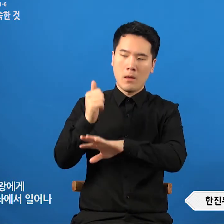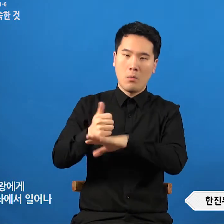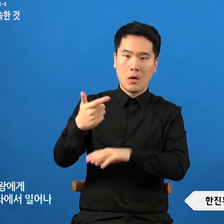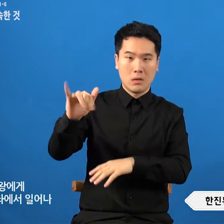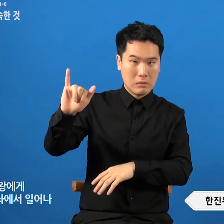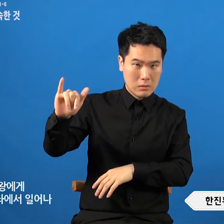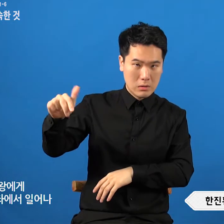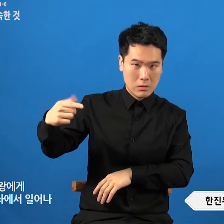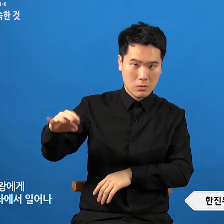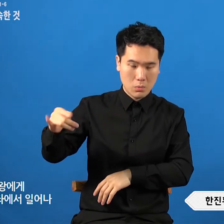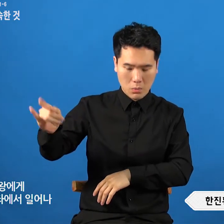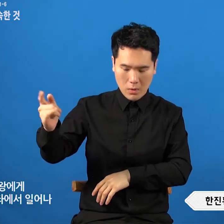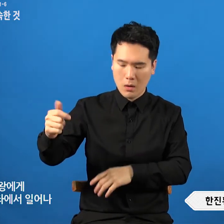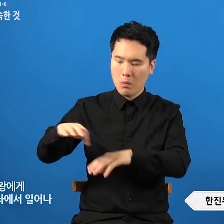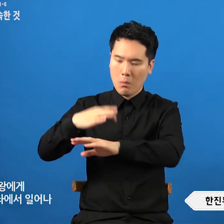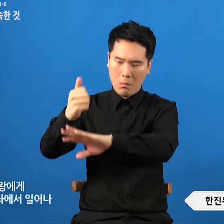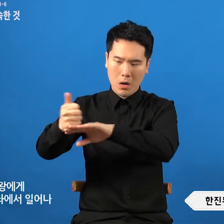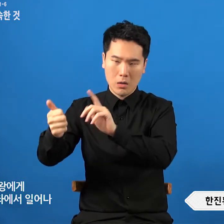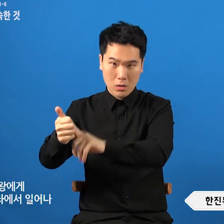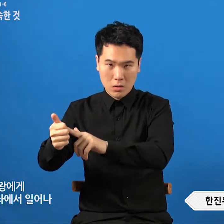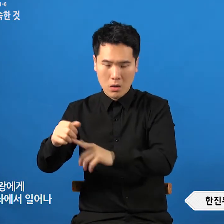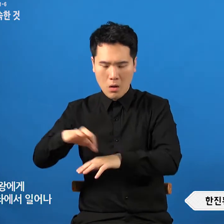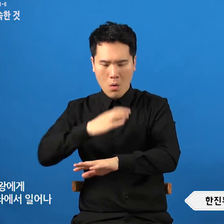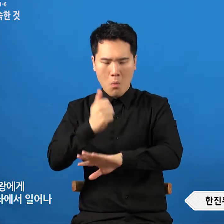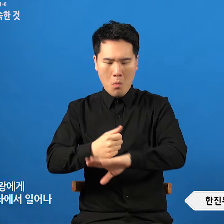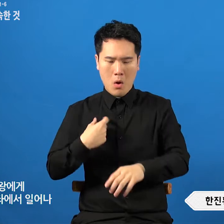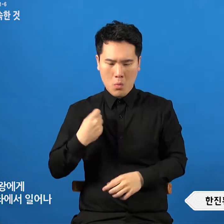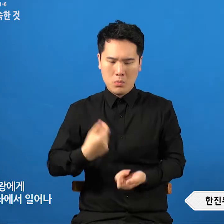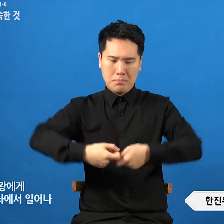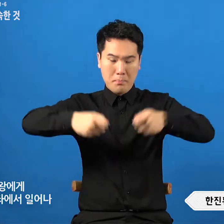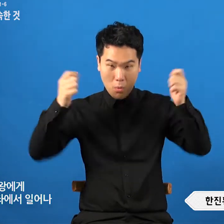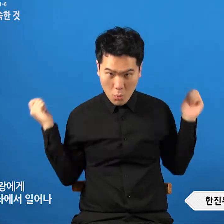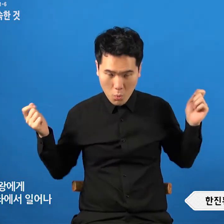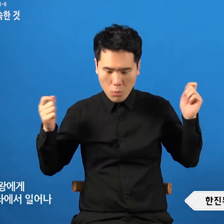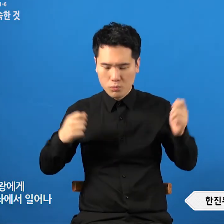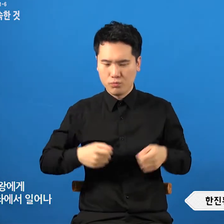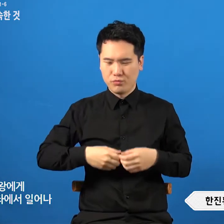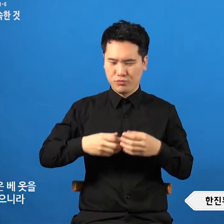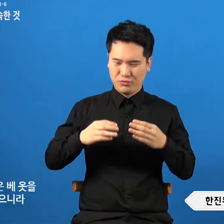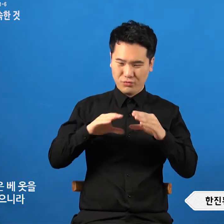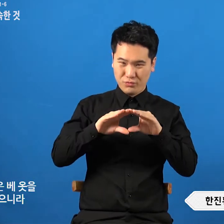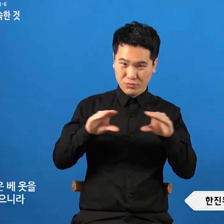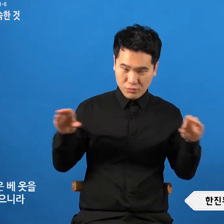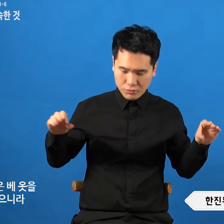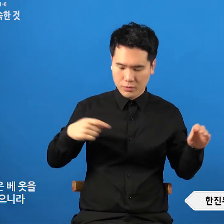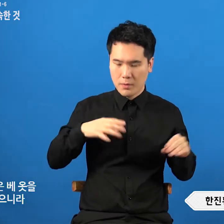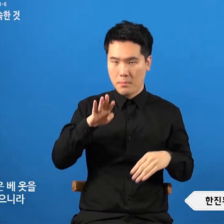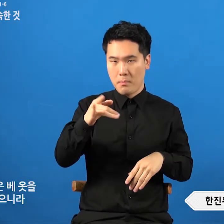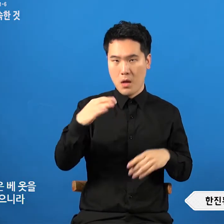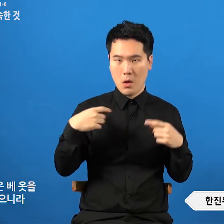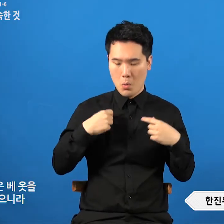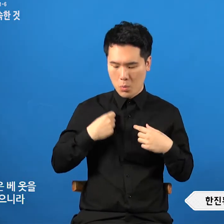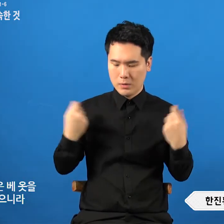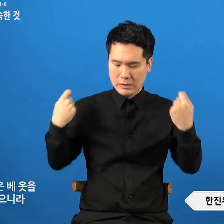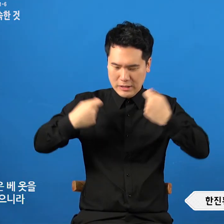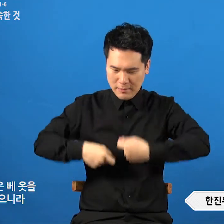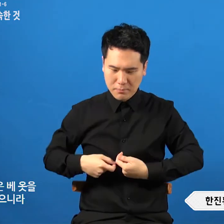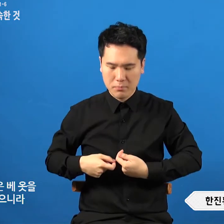왕에게 들리매 왕이 보좌에서 일어나 왕복을 벗고 굵은 베옷을 입고 제 위에